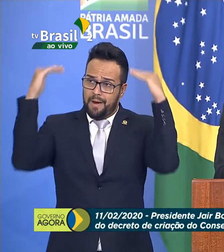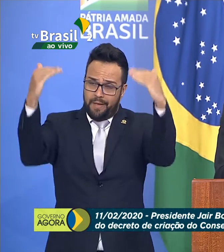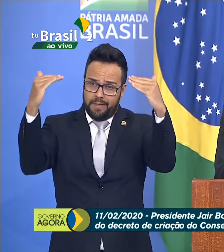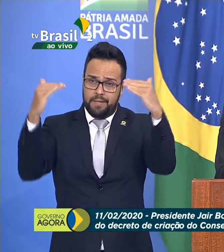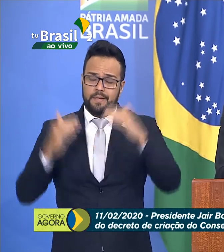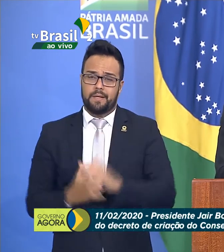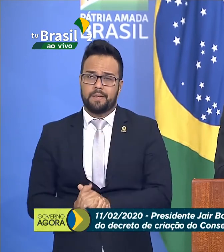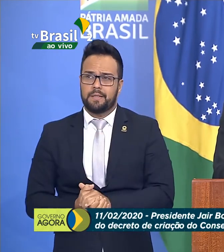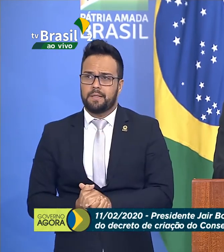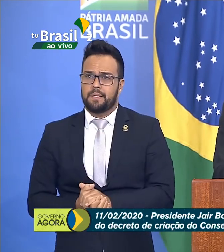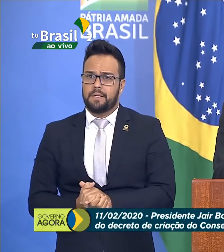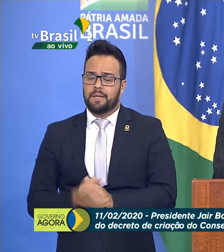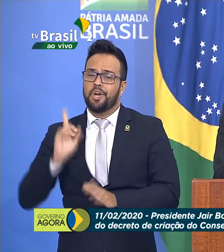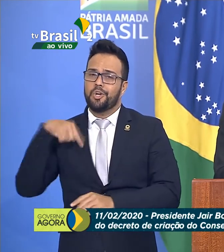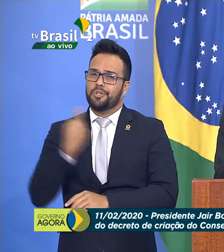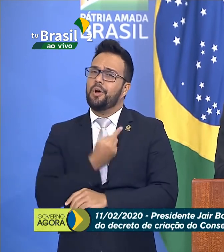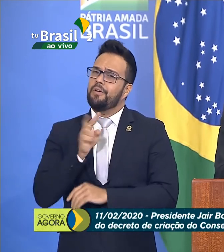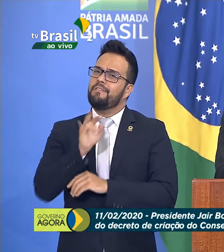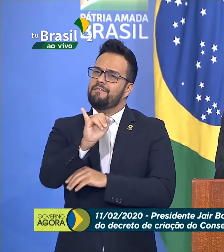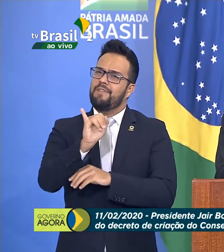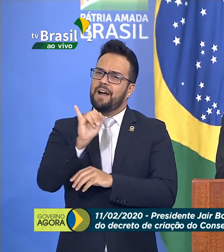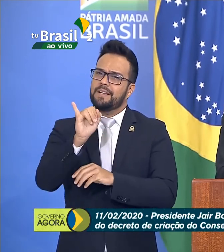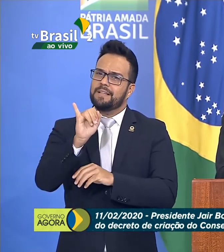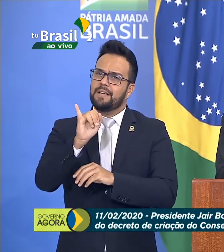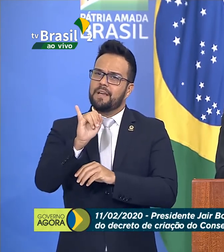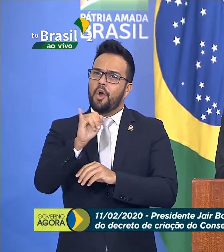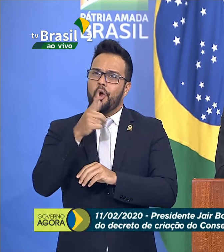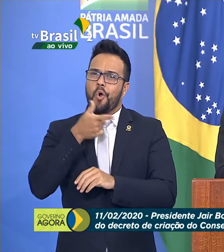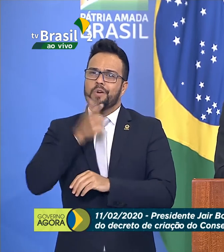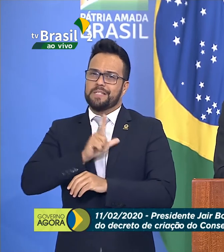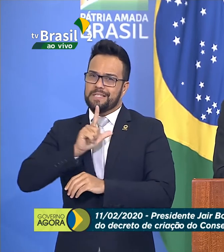que nós vamos reverter, se Deus quiser,